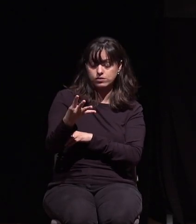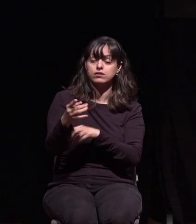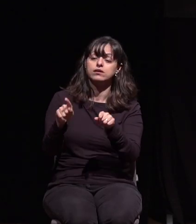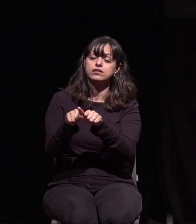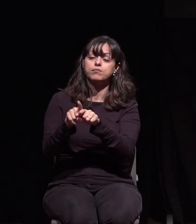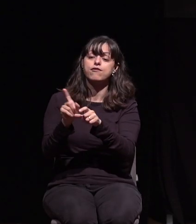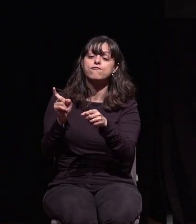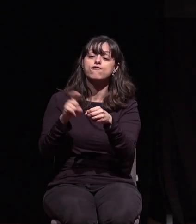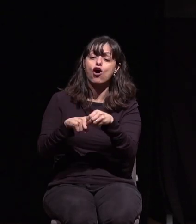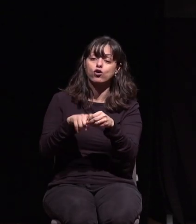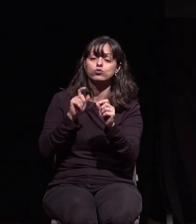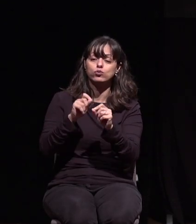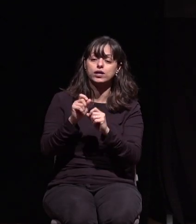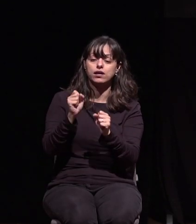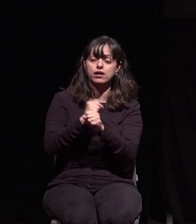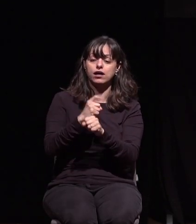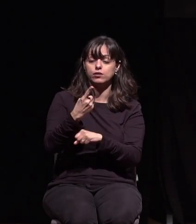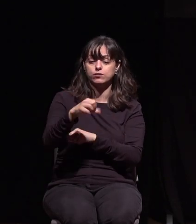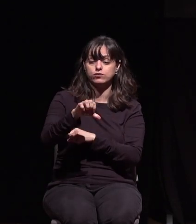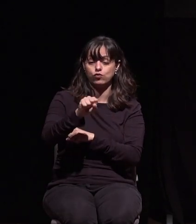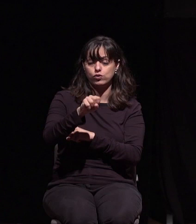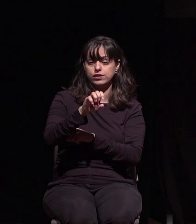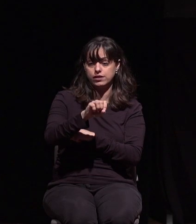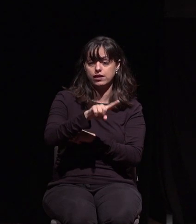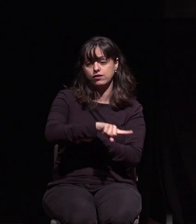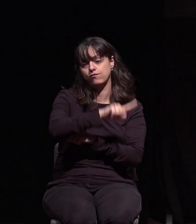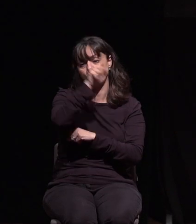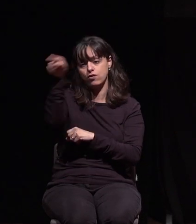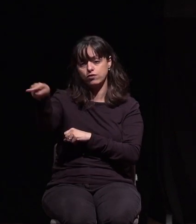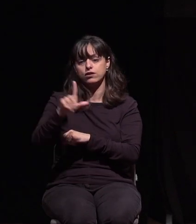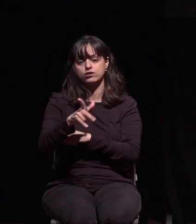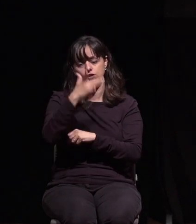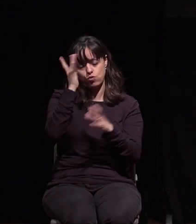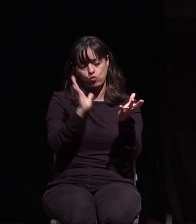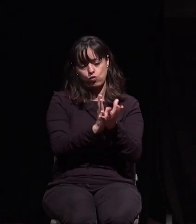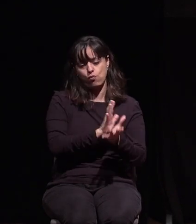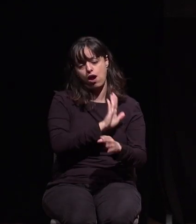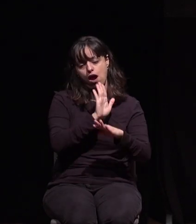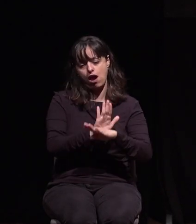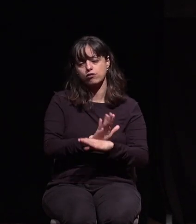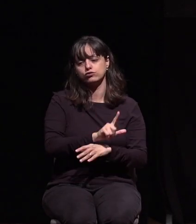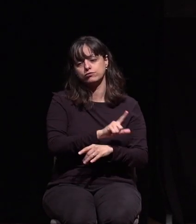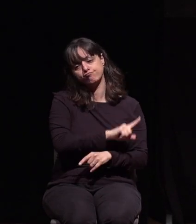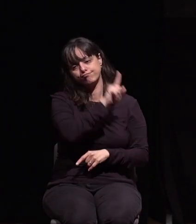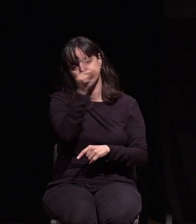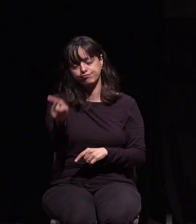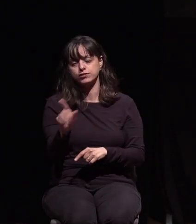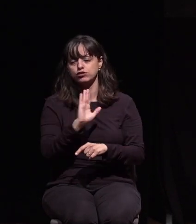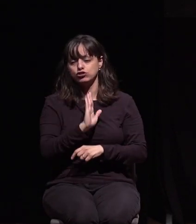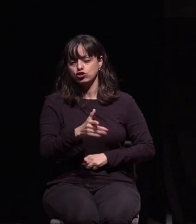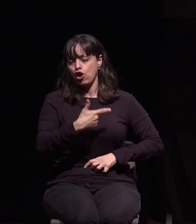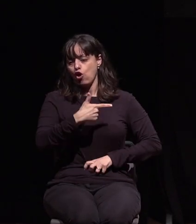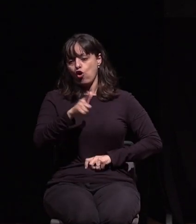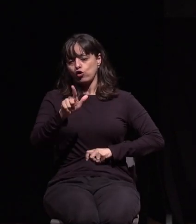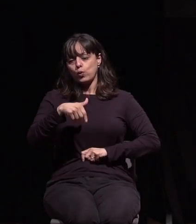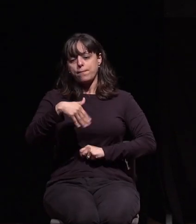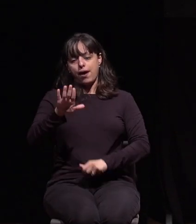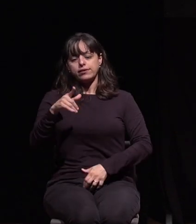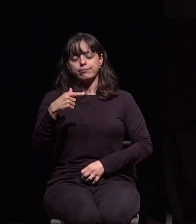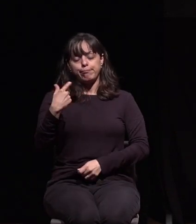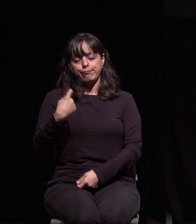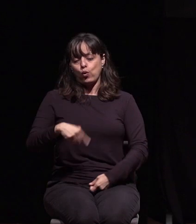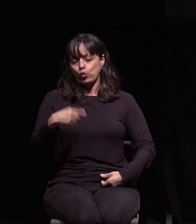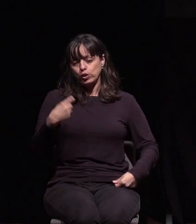da Lina à Bahia nos anos 80, né? E já com os colaboradores, enfim, numa outra perspectiva política e